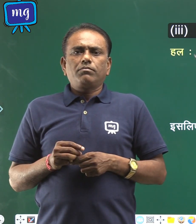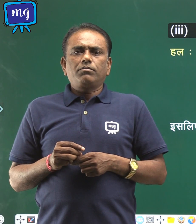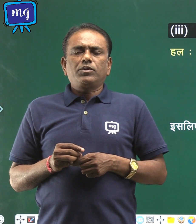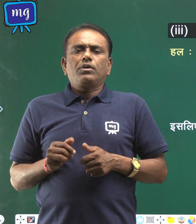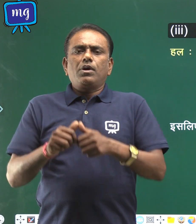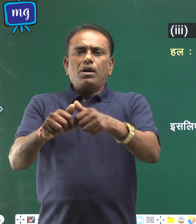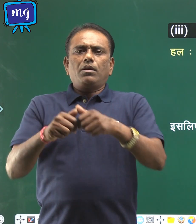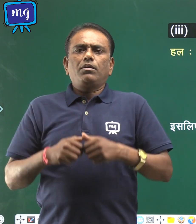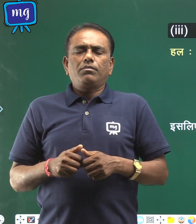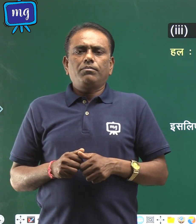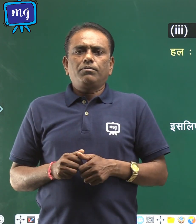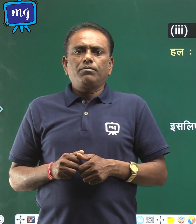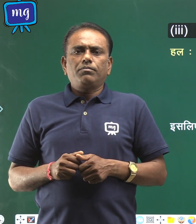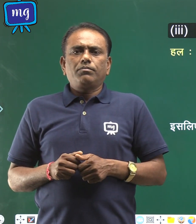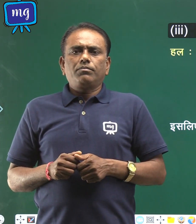हल